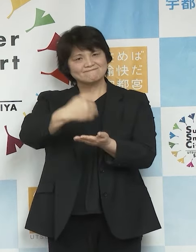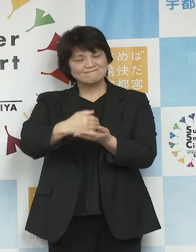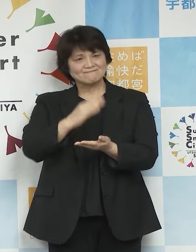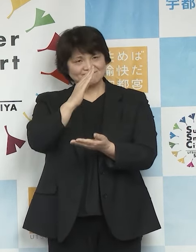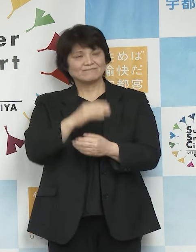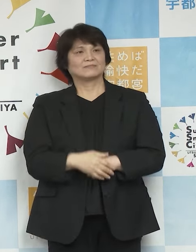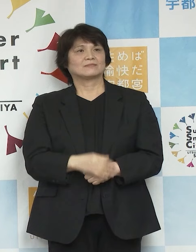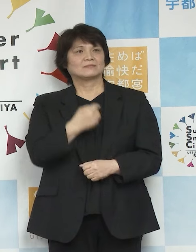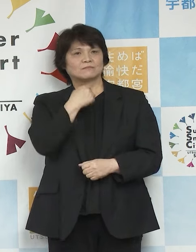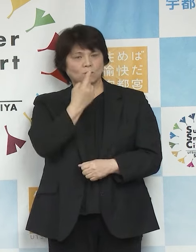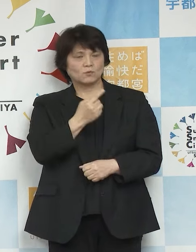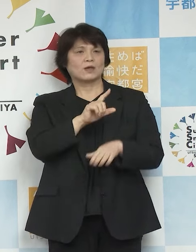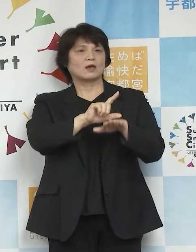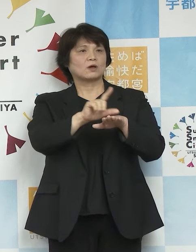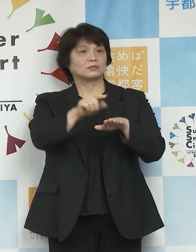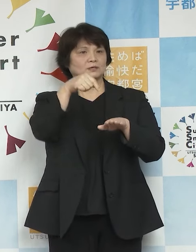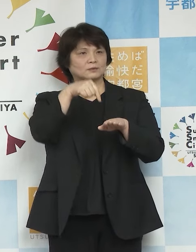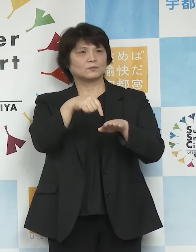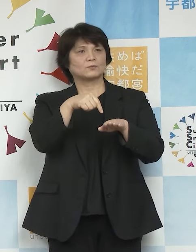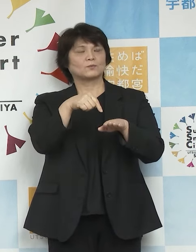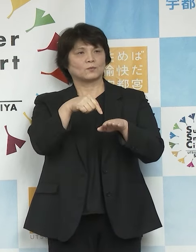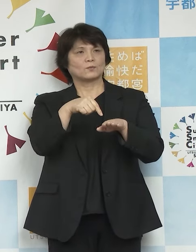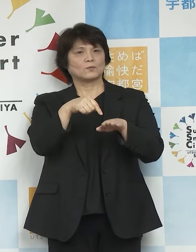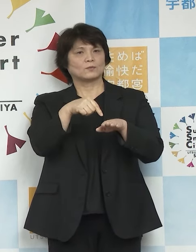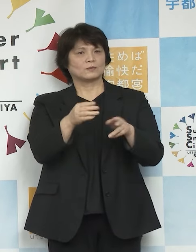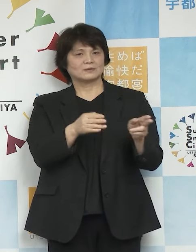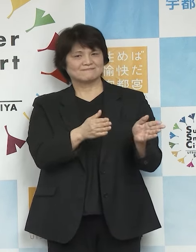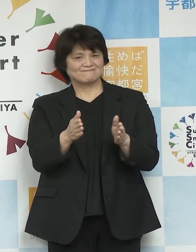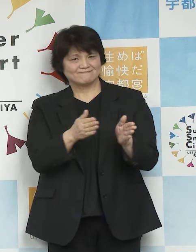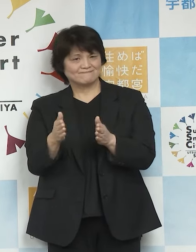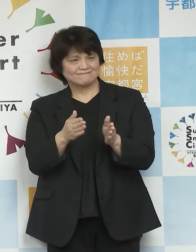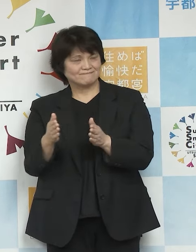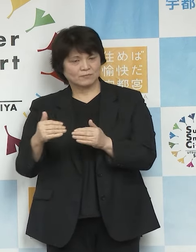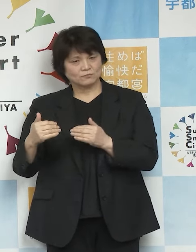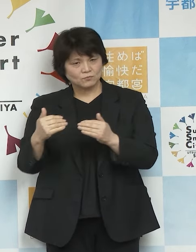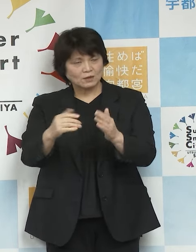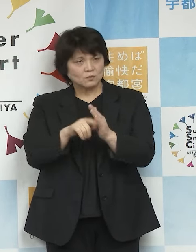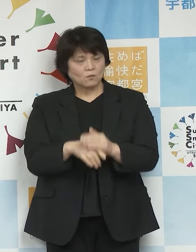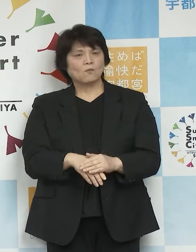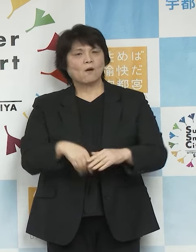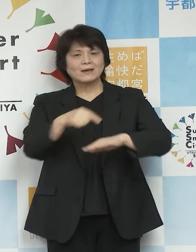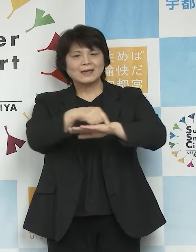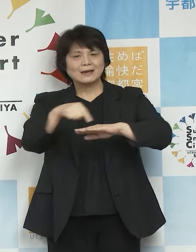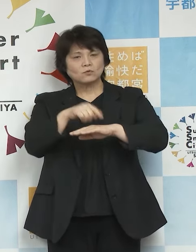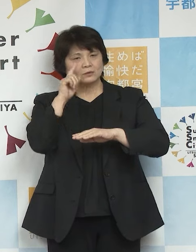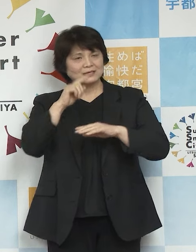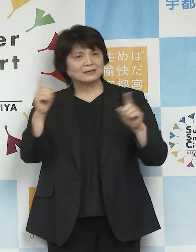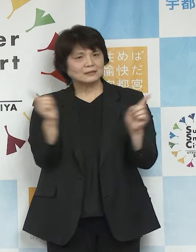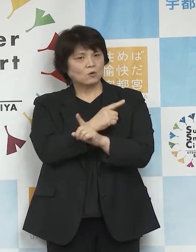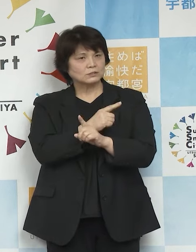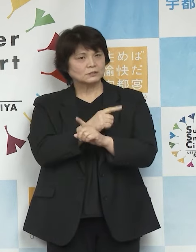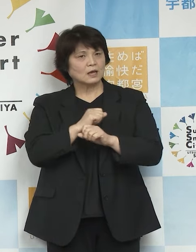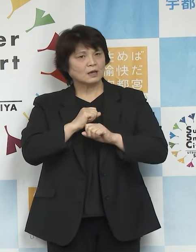つ、LRT で、整備を進めていく中で計画の見直し等が行